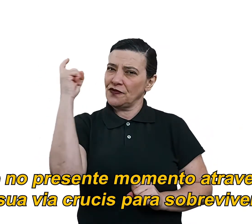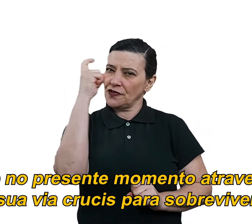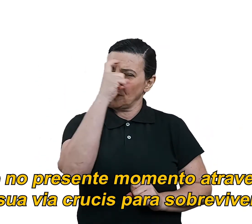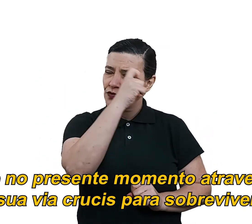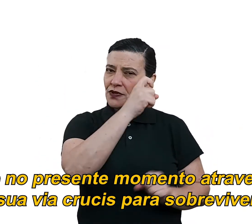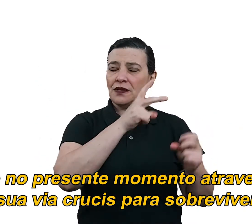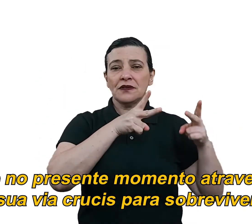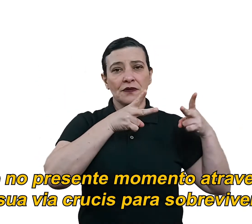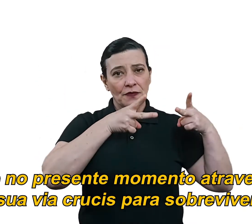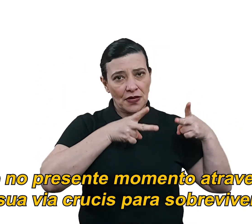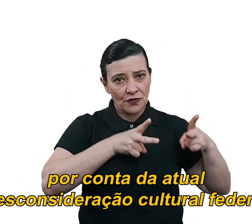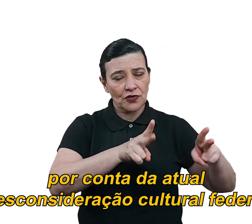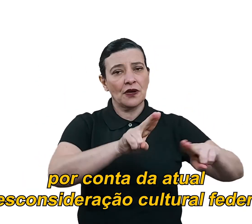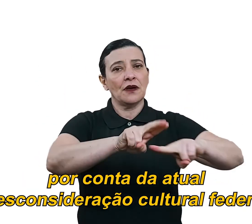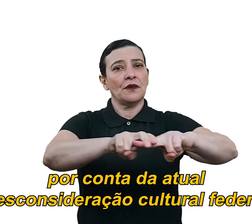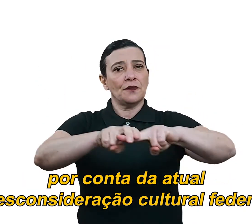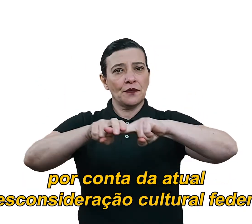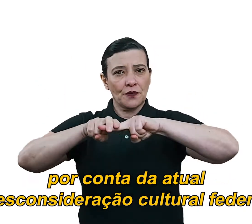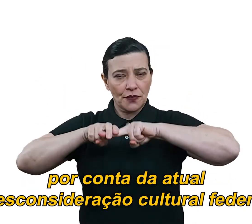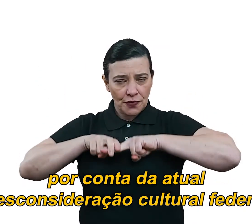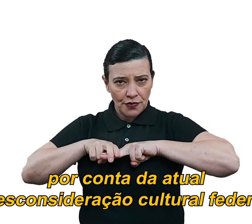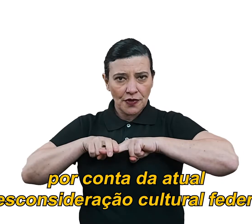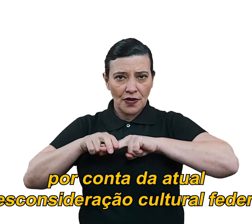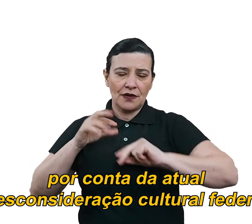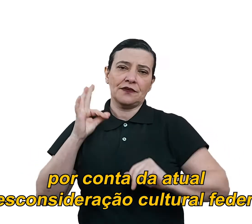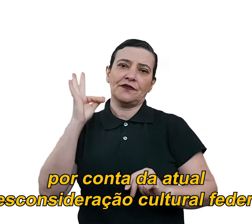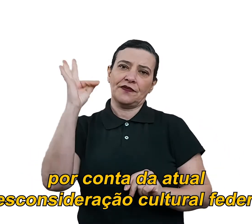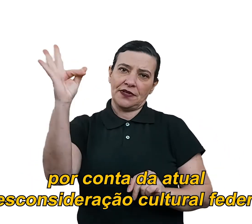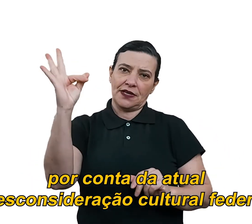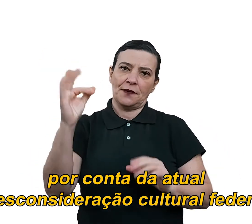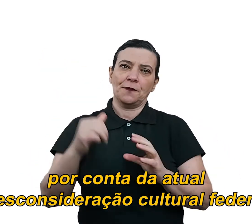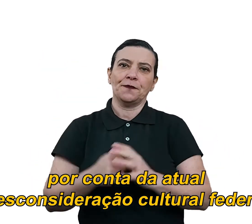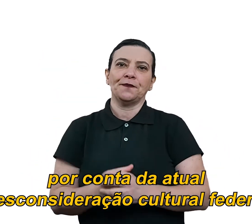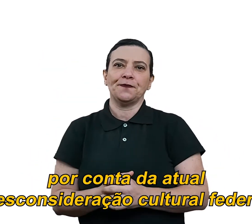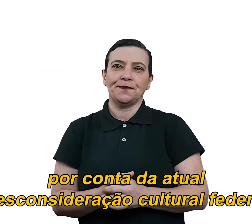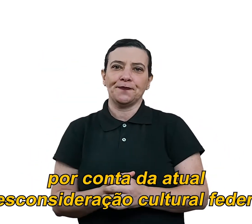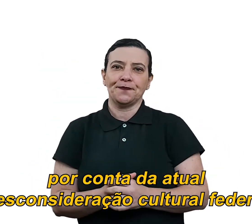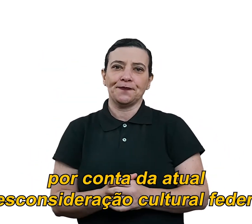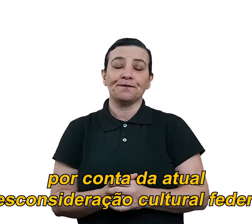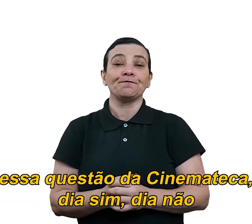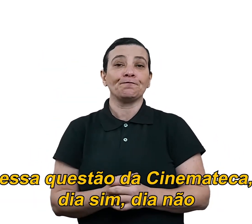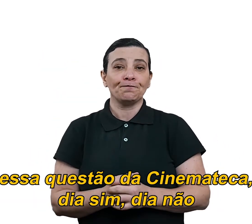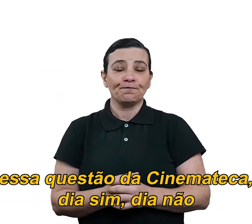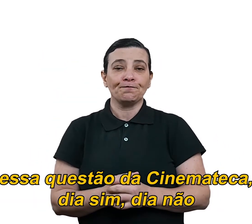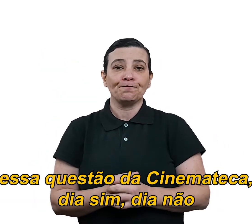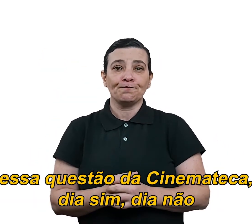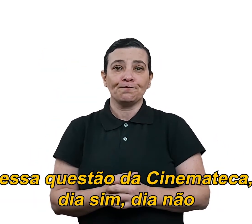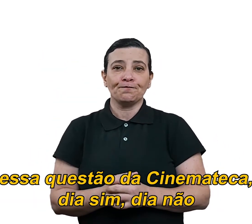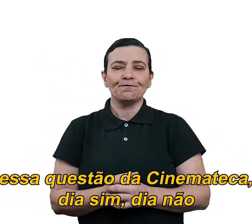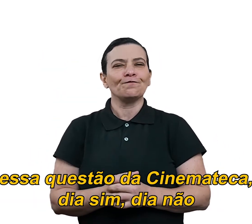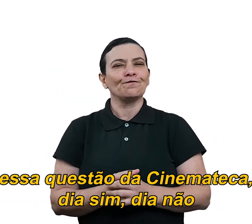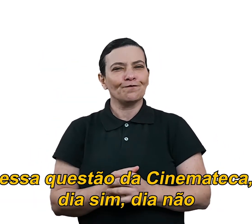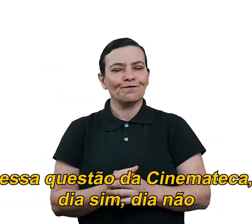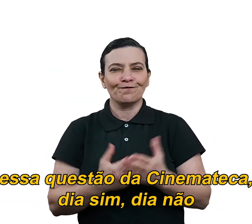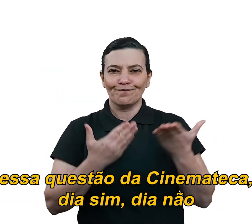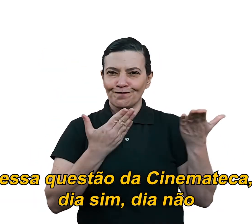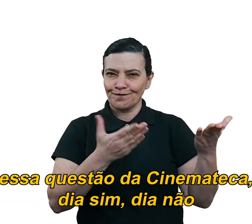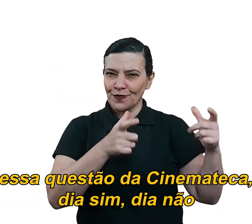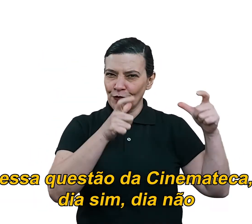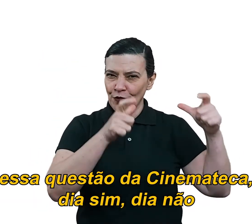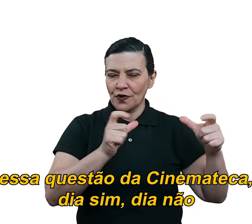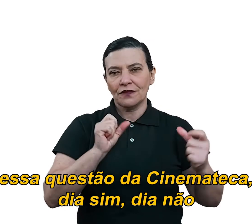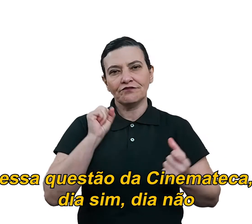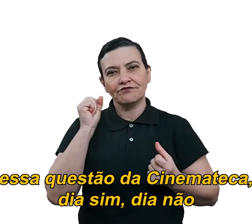crucis para sobreviver por conta da atual descultural federal. Essa questão